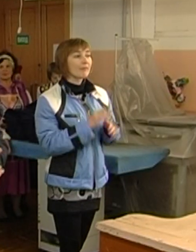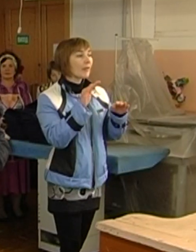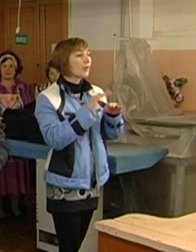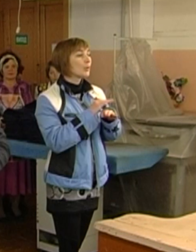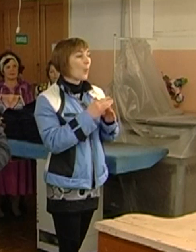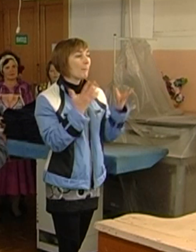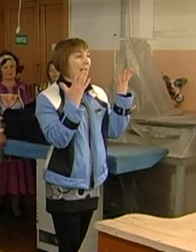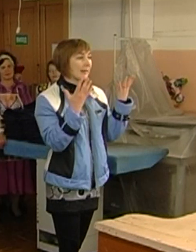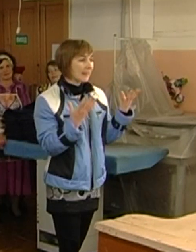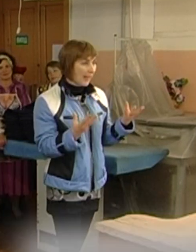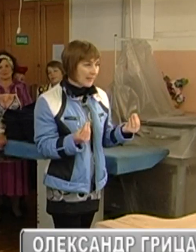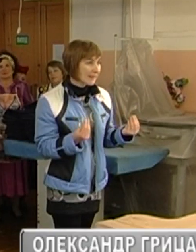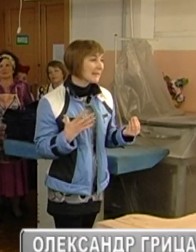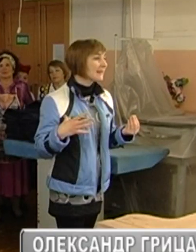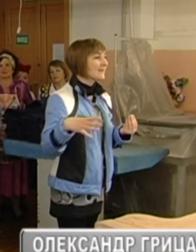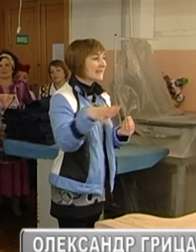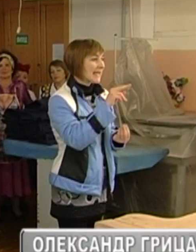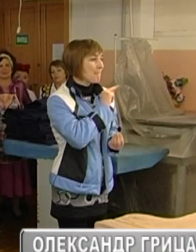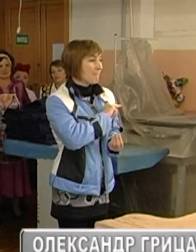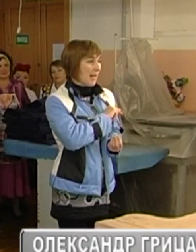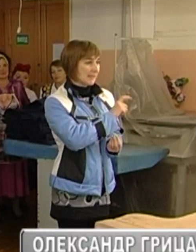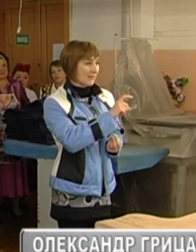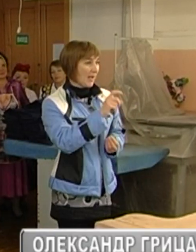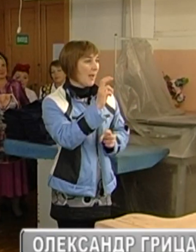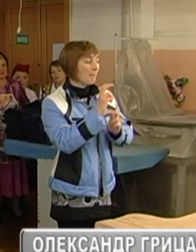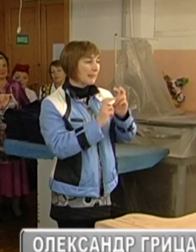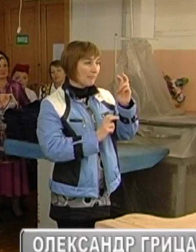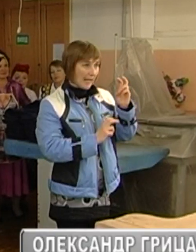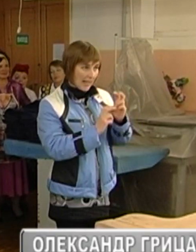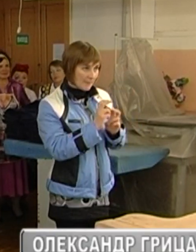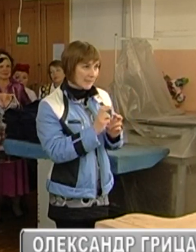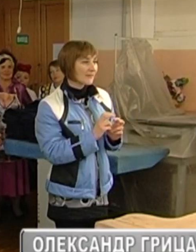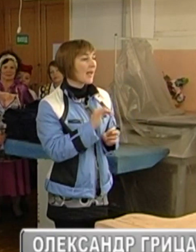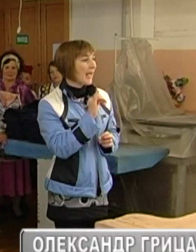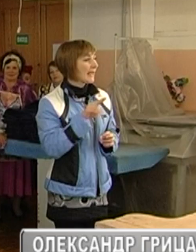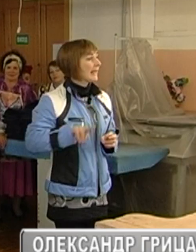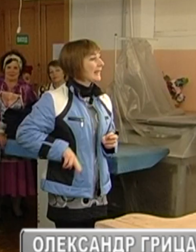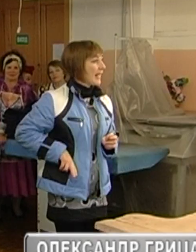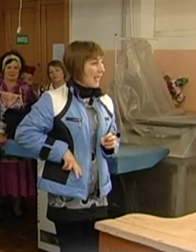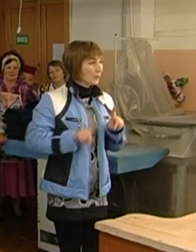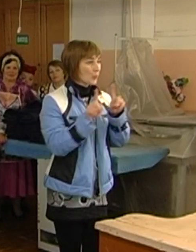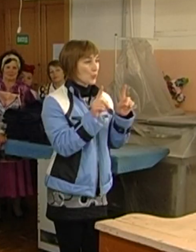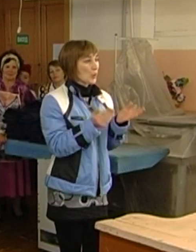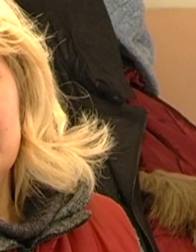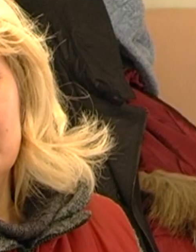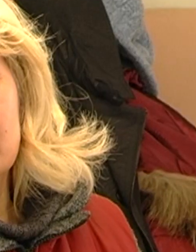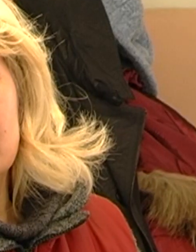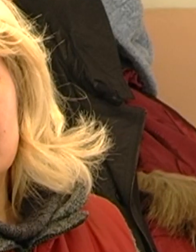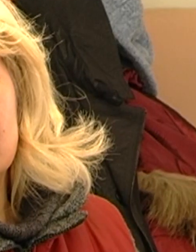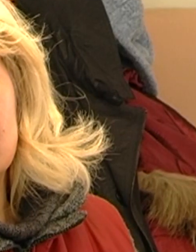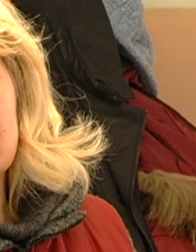Добрый день всім працівникам підприємства і директору за запрошення,